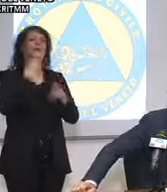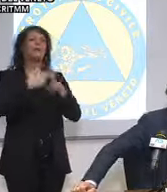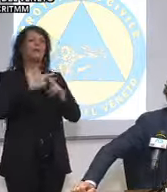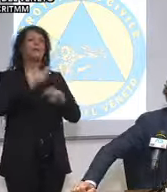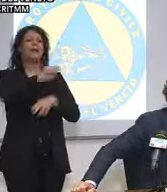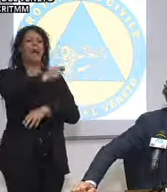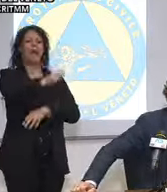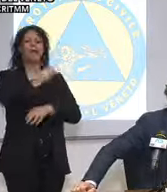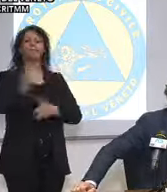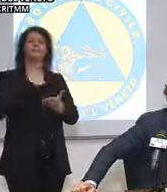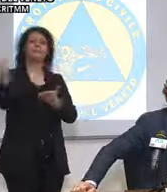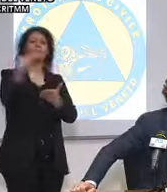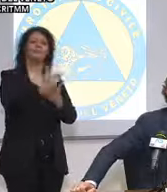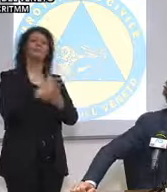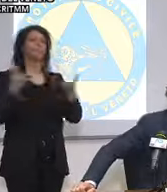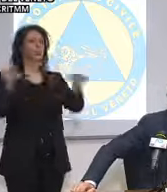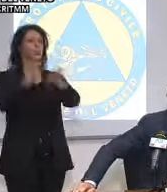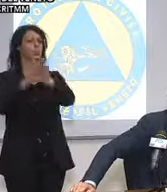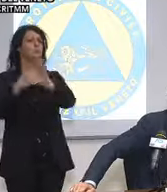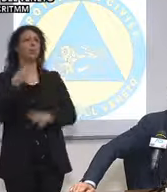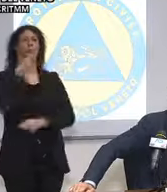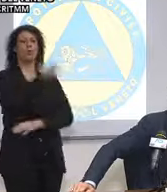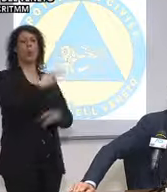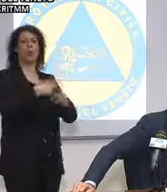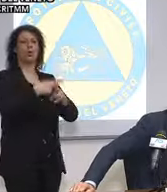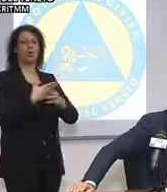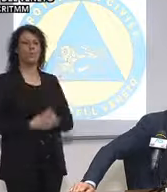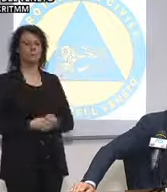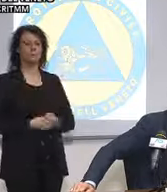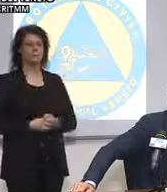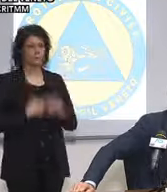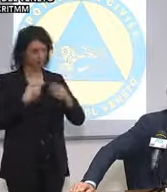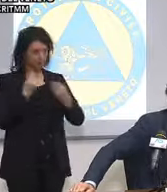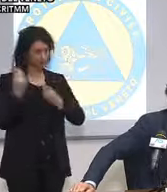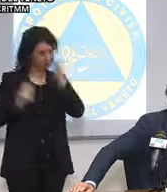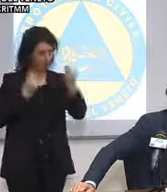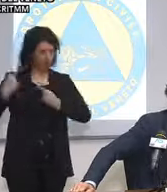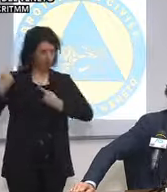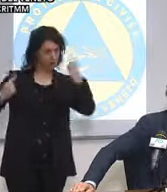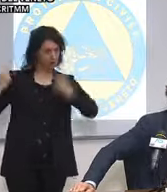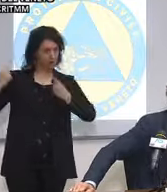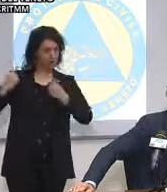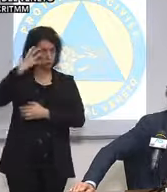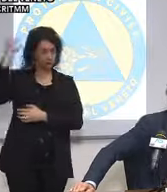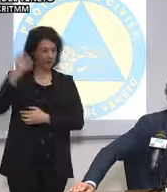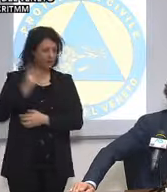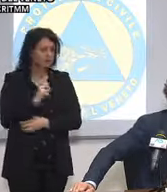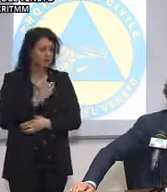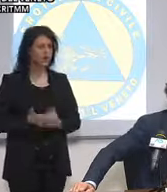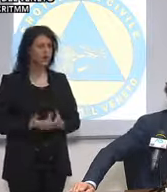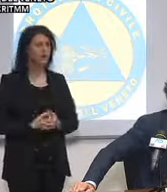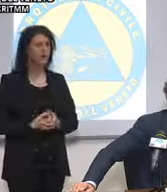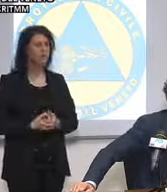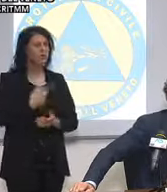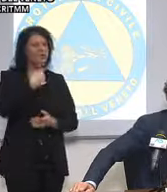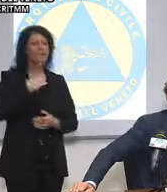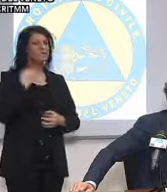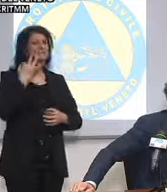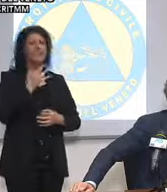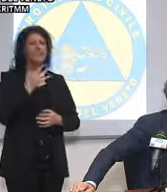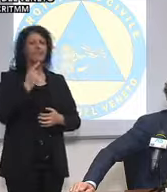dico, qui non è che stiamo giocando a battaglia navale col governo. E lo dice uno che ha avuto sempre un comportamento